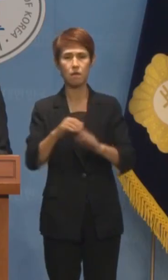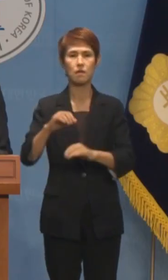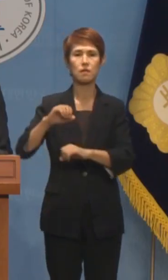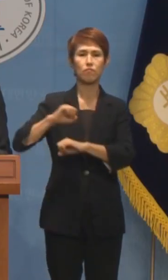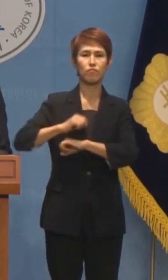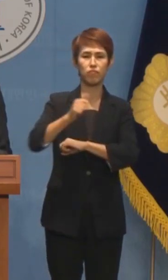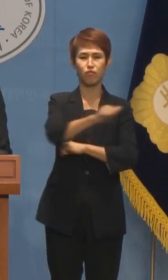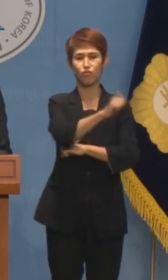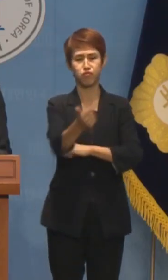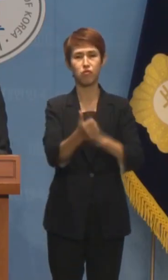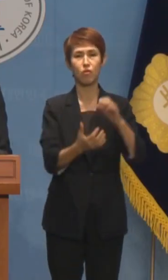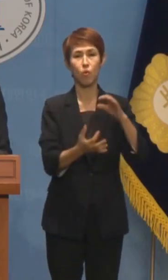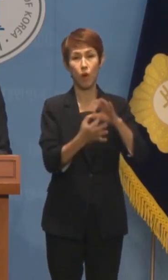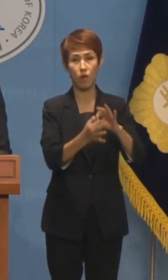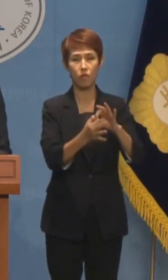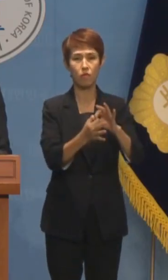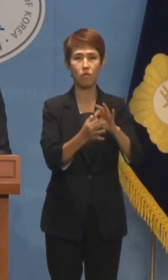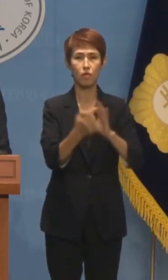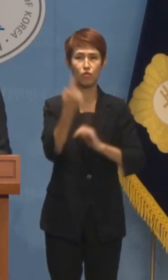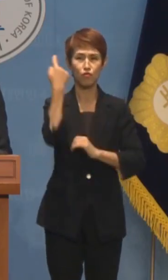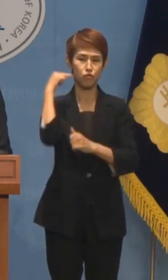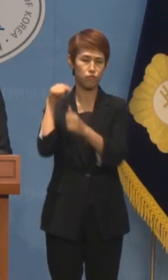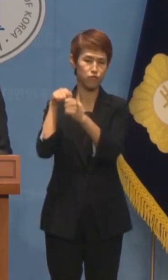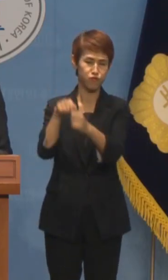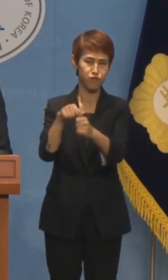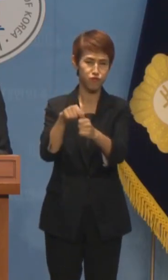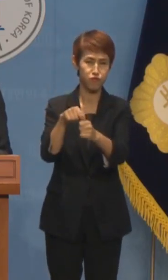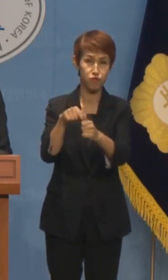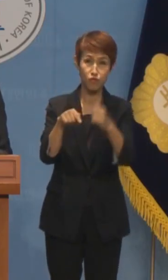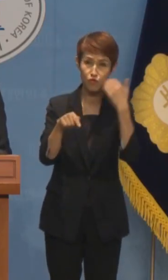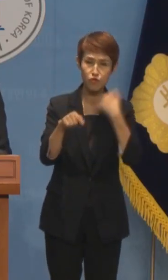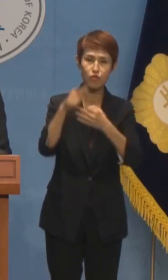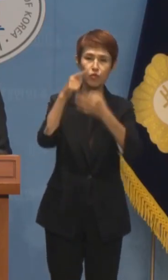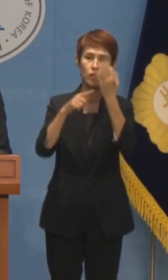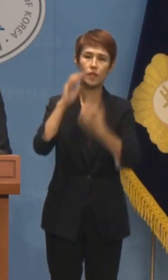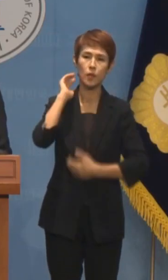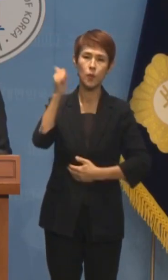둘러싼 수사 외압의 배후가 바로 윤석열